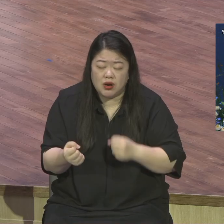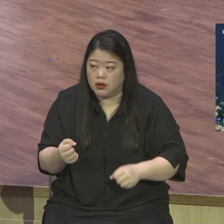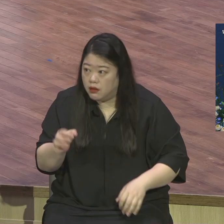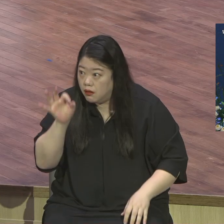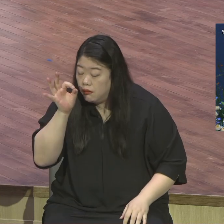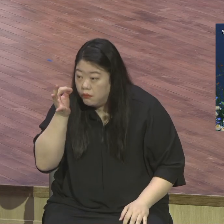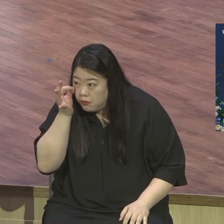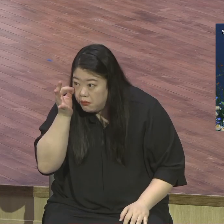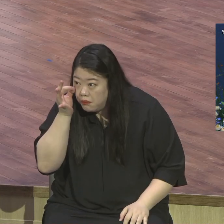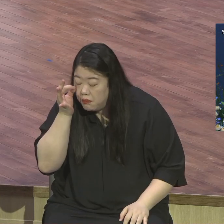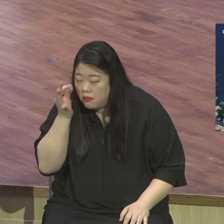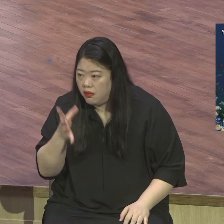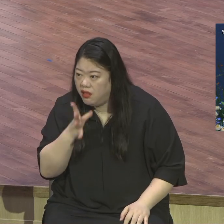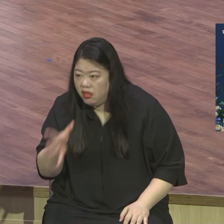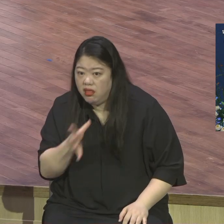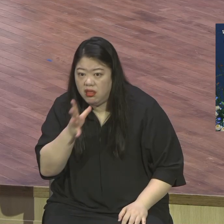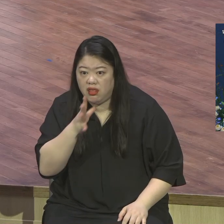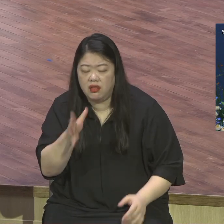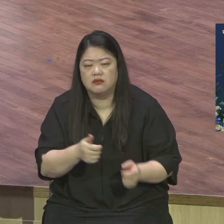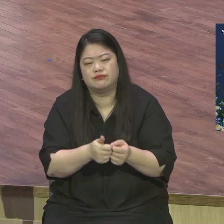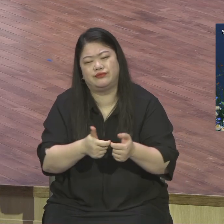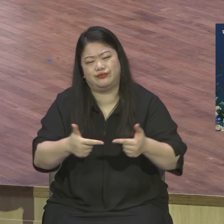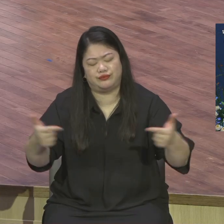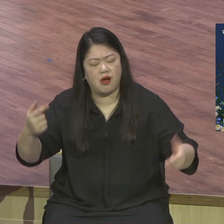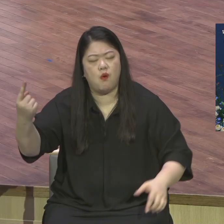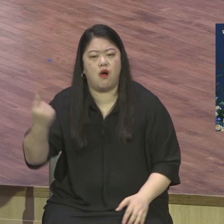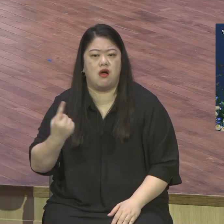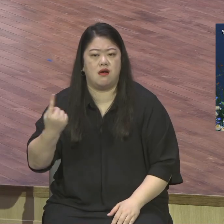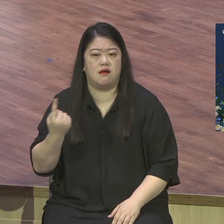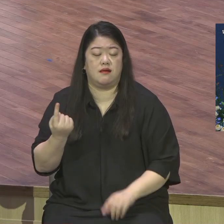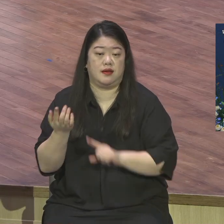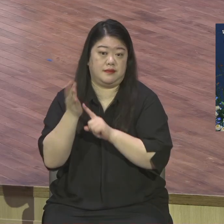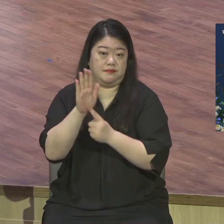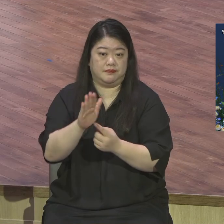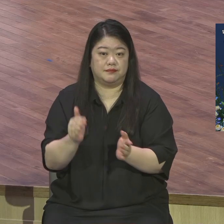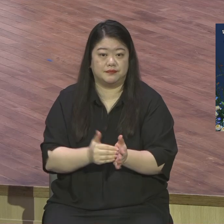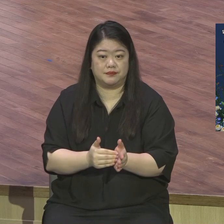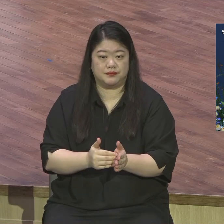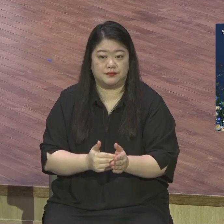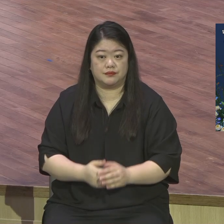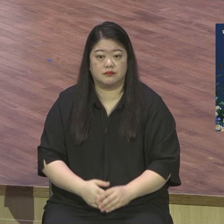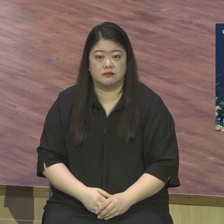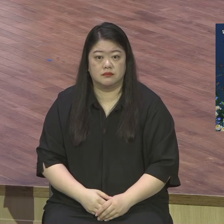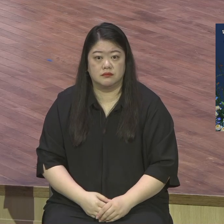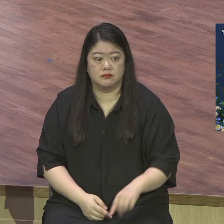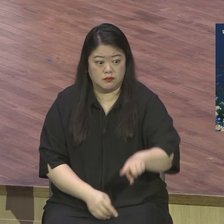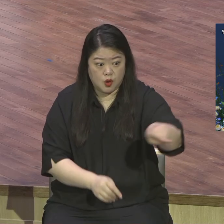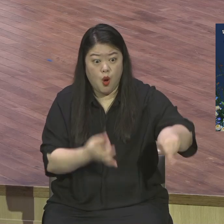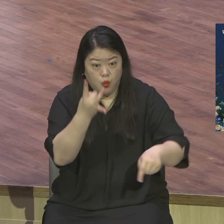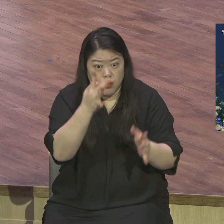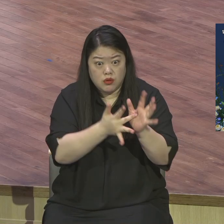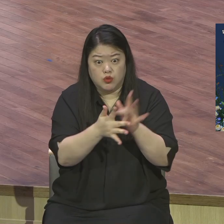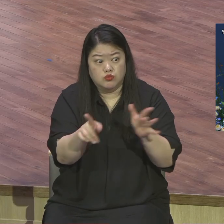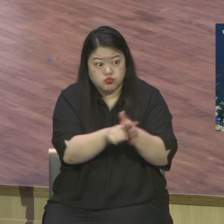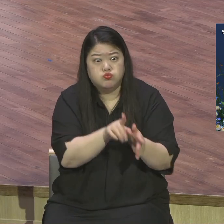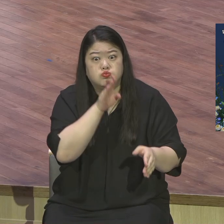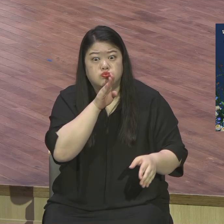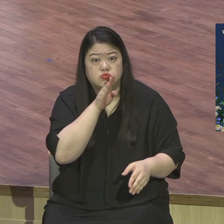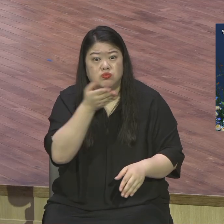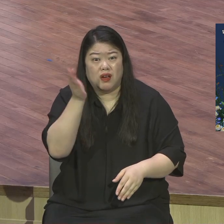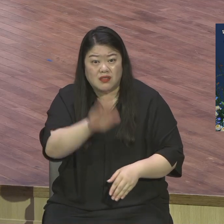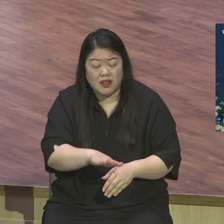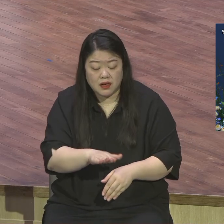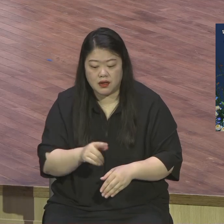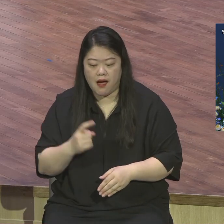미역한다. 믿는 자들이라도 예수를 잘 믿는 자들이라도 가만히